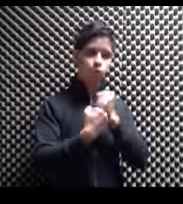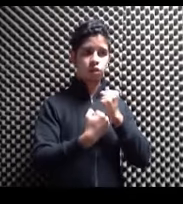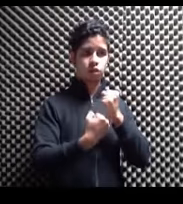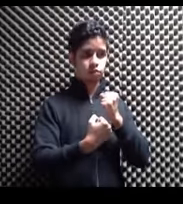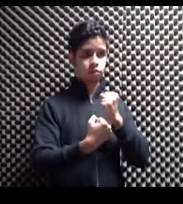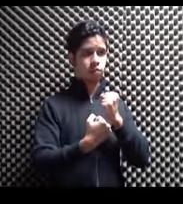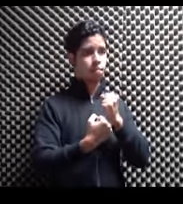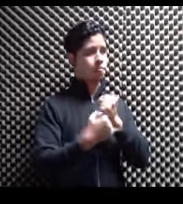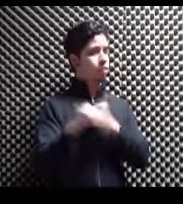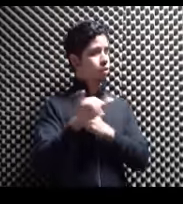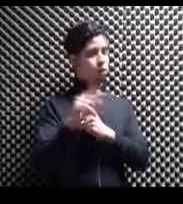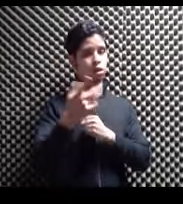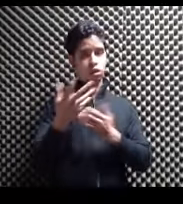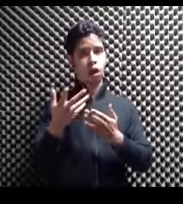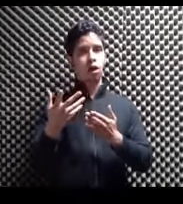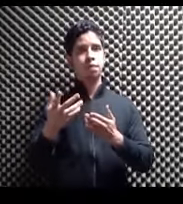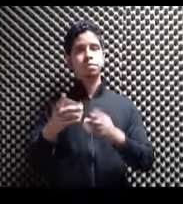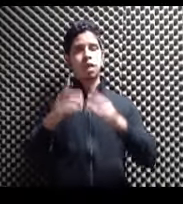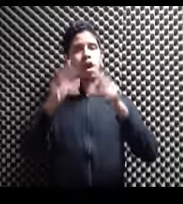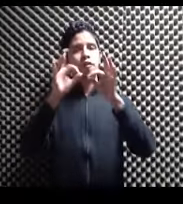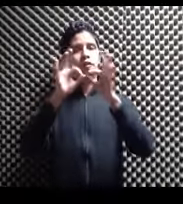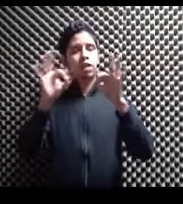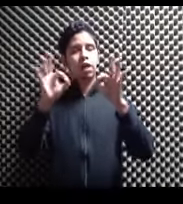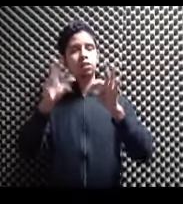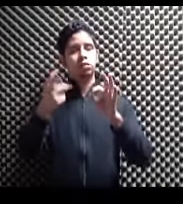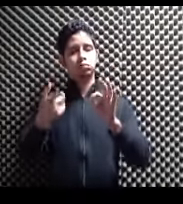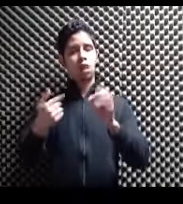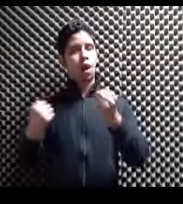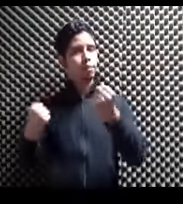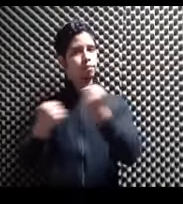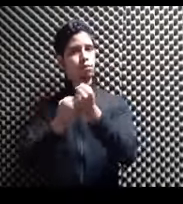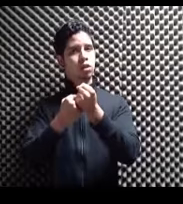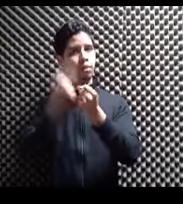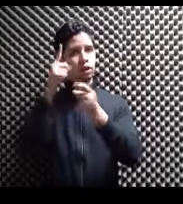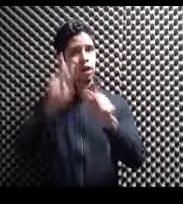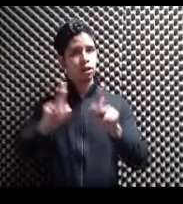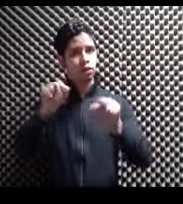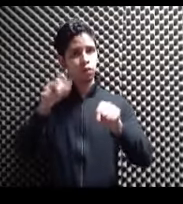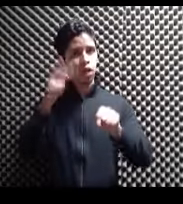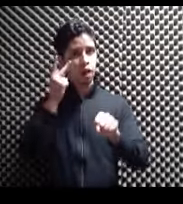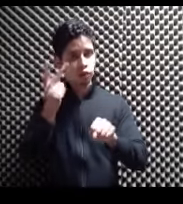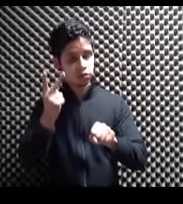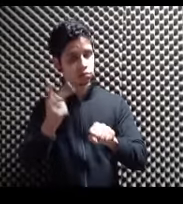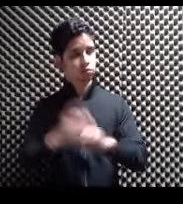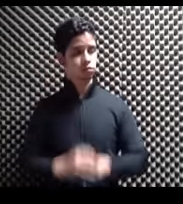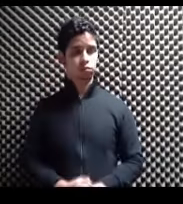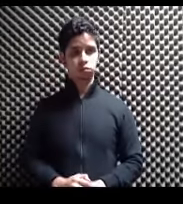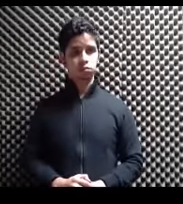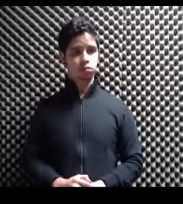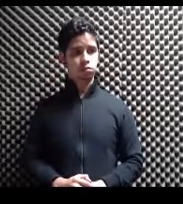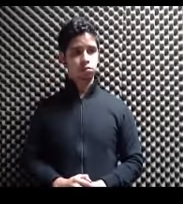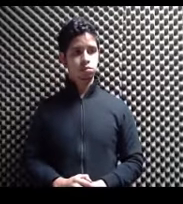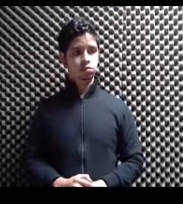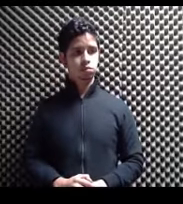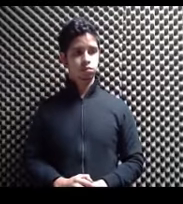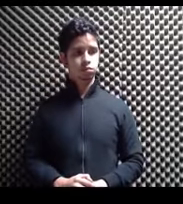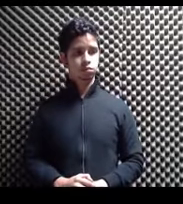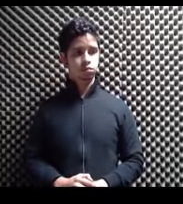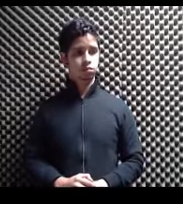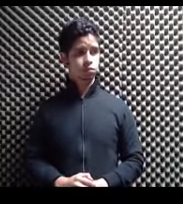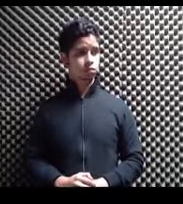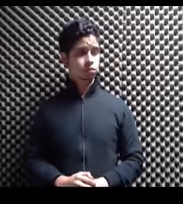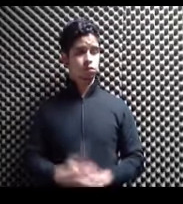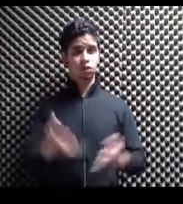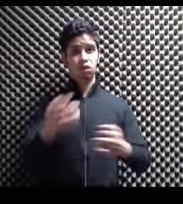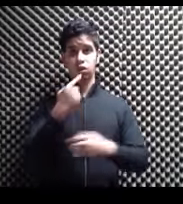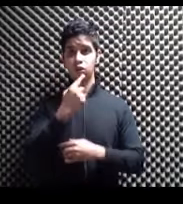promoviendo. Mira, porque voy a hacer un Zoom rústico artesanal. Y quiero aclarar algo. Nosotros no somos una fundación. Yo no soy ninguna